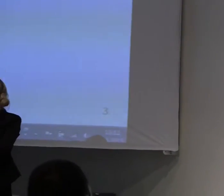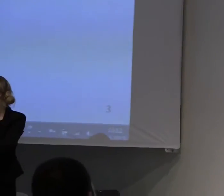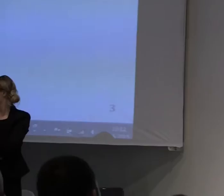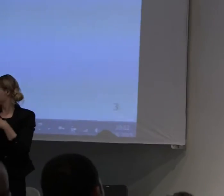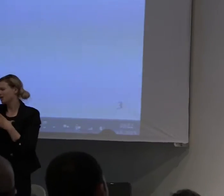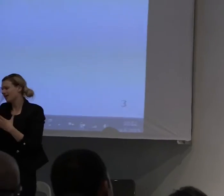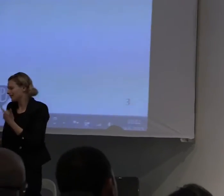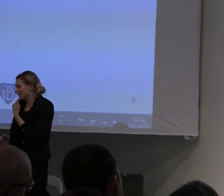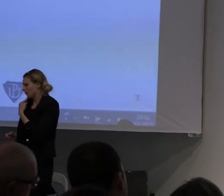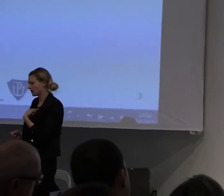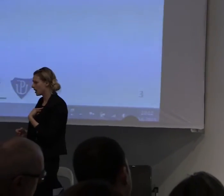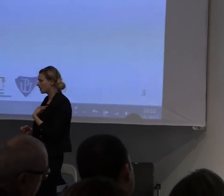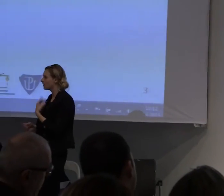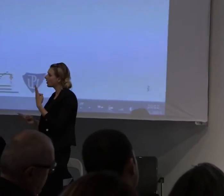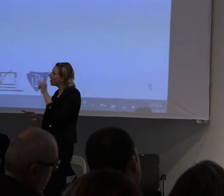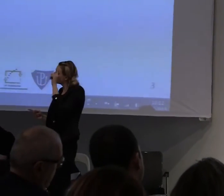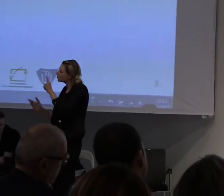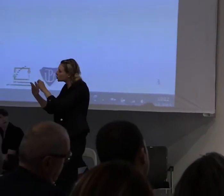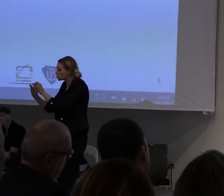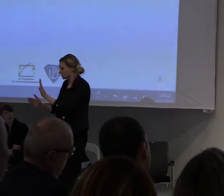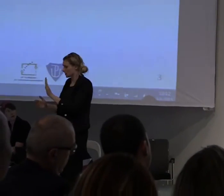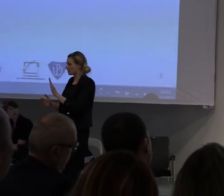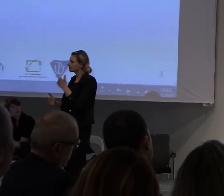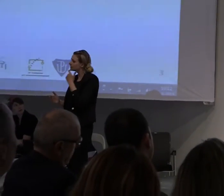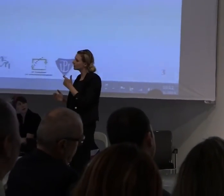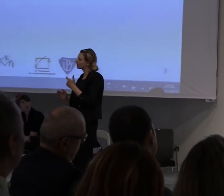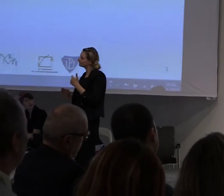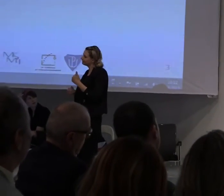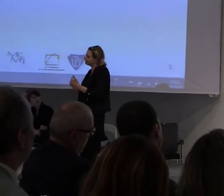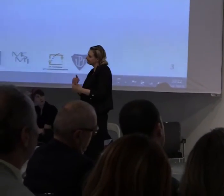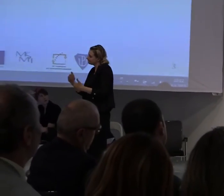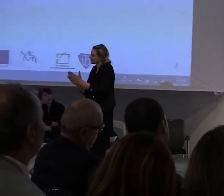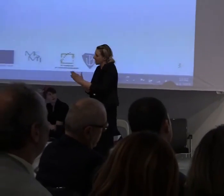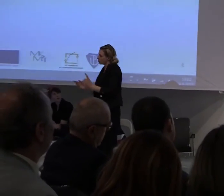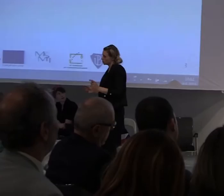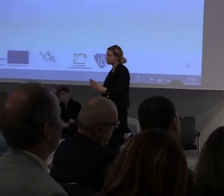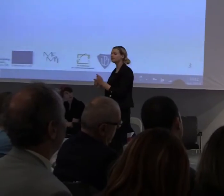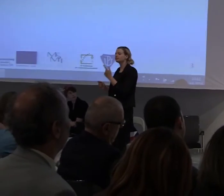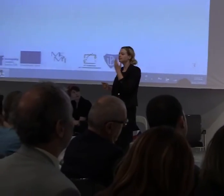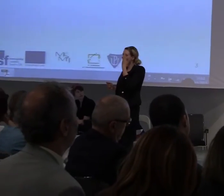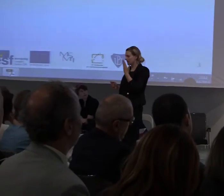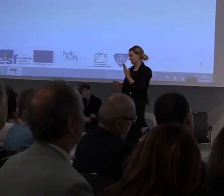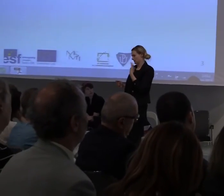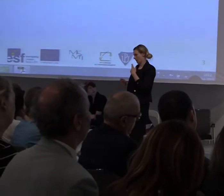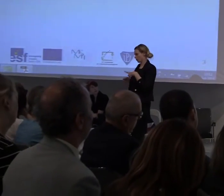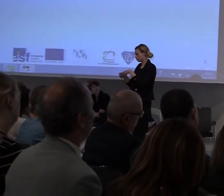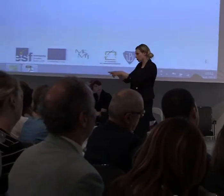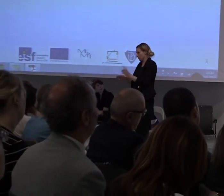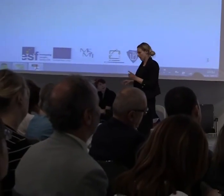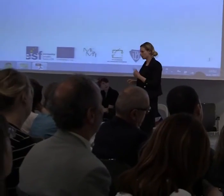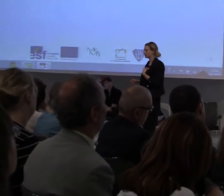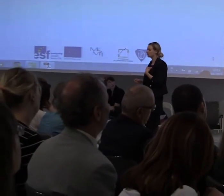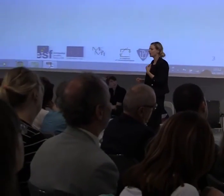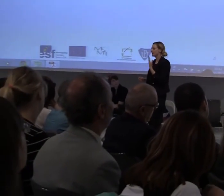schools organize teaching and learning. Naopak je třeba provést reorganizaci toho, jak vzdělávání